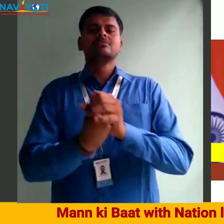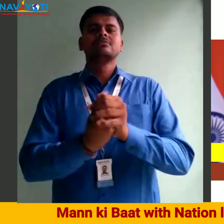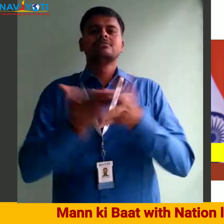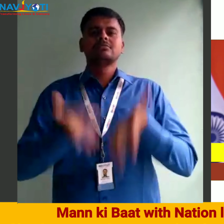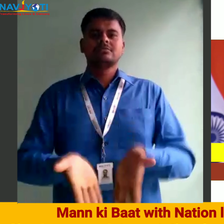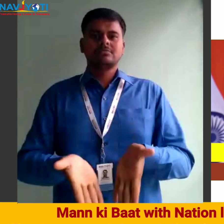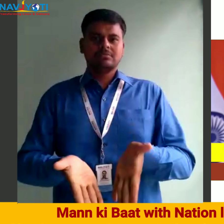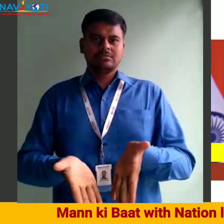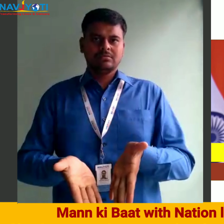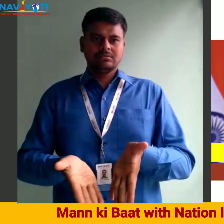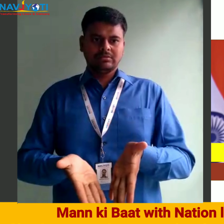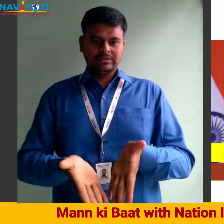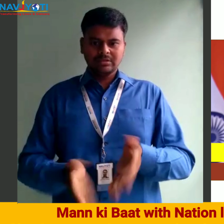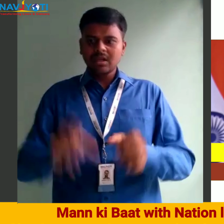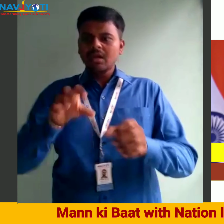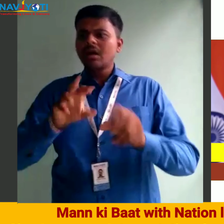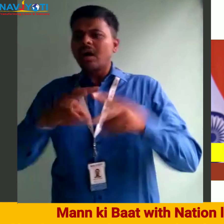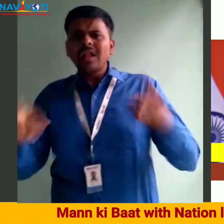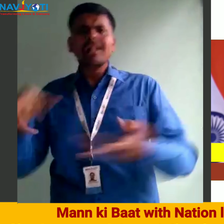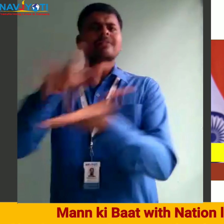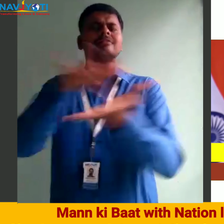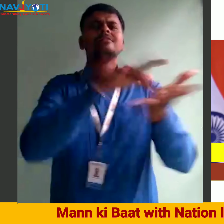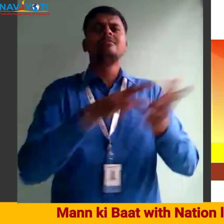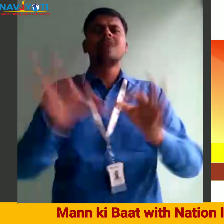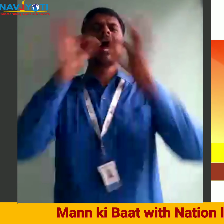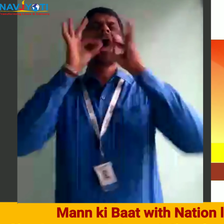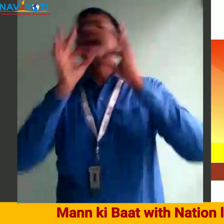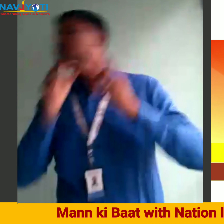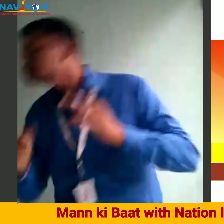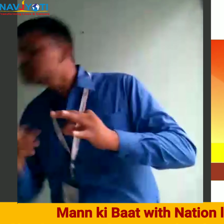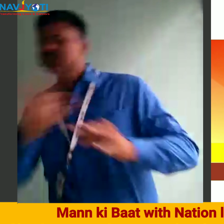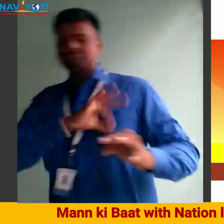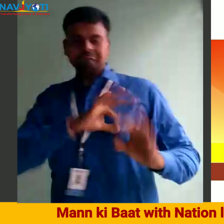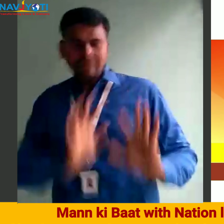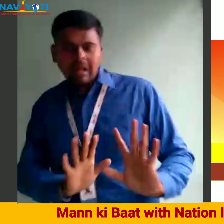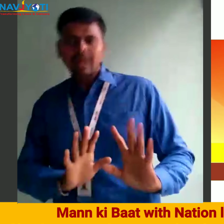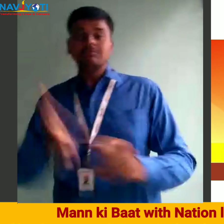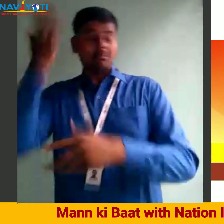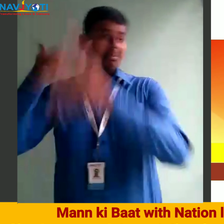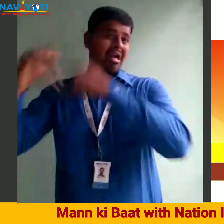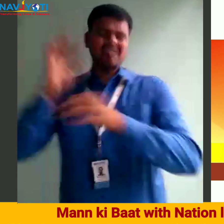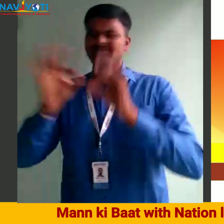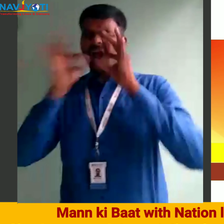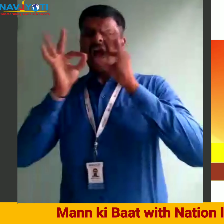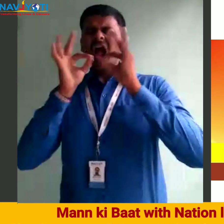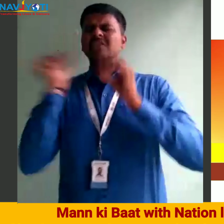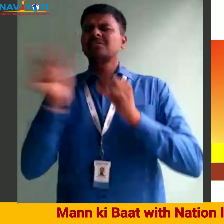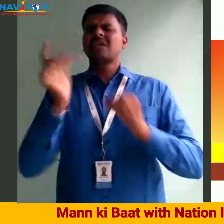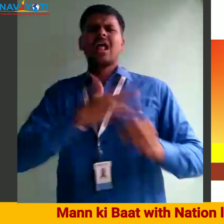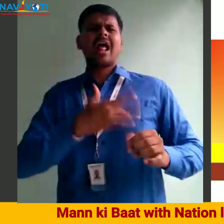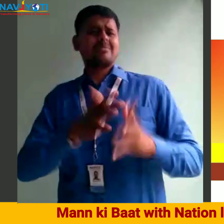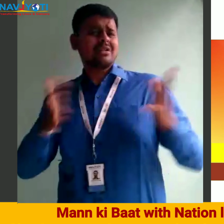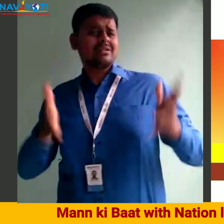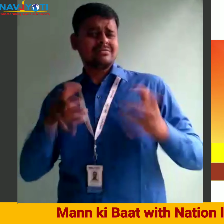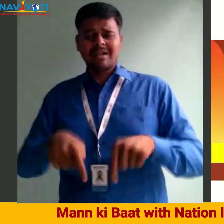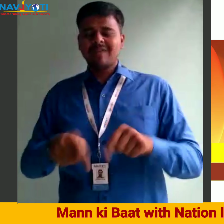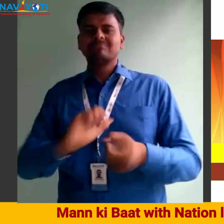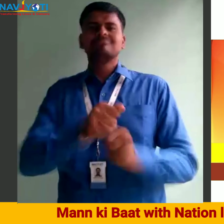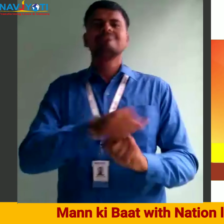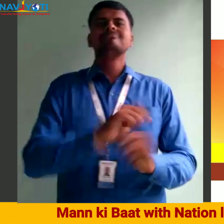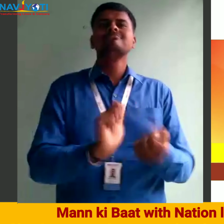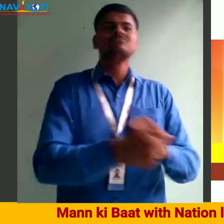सिंपल सुझाव रहता है, गमछा मुंह ढकना है। साथियों, हमारे समाज में एक और